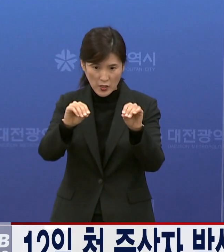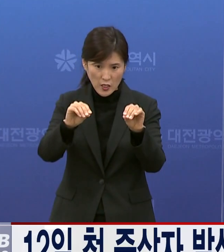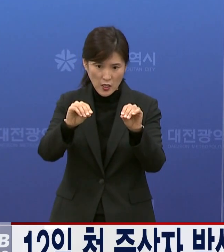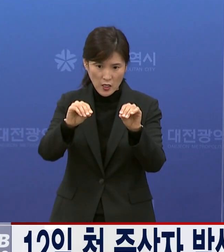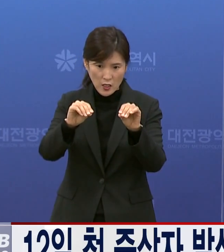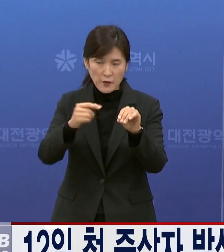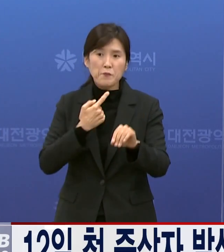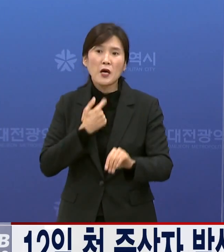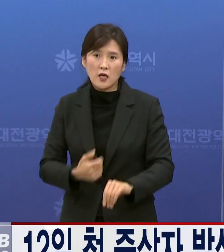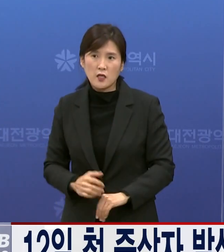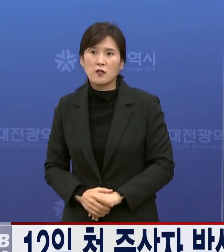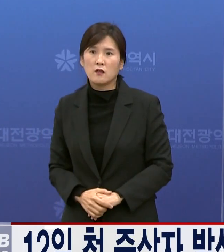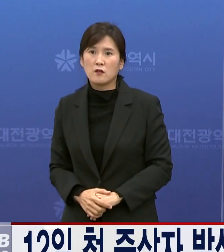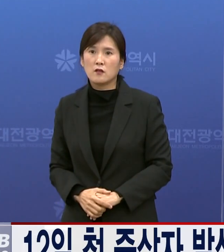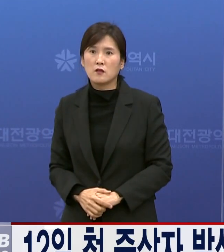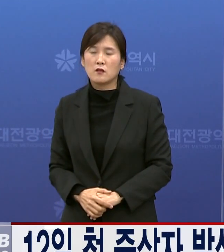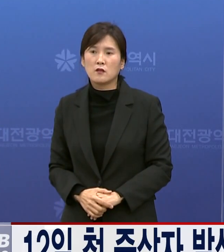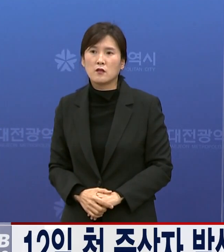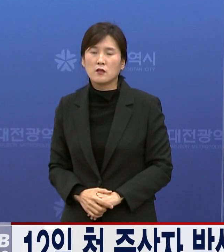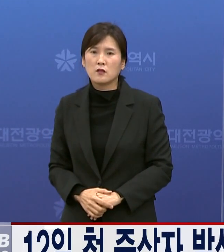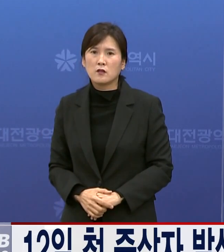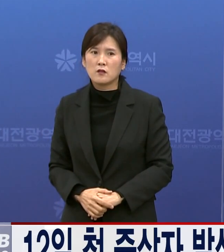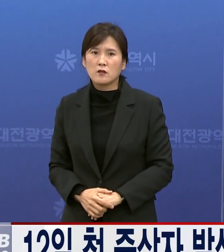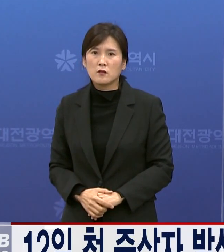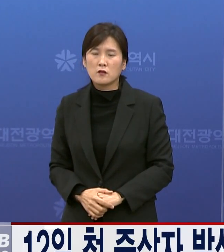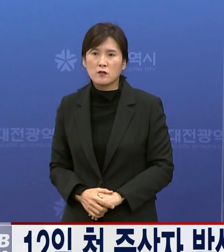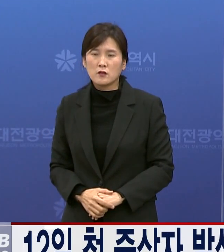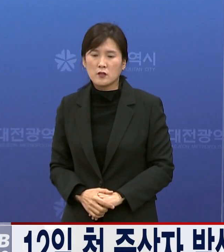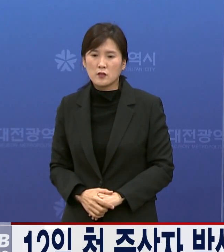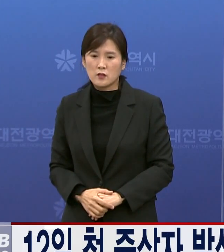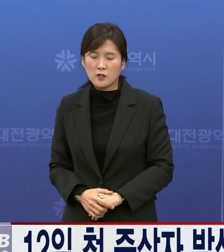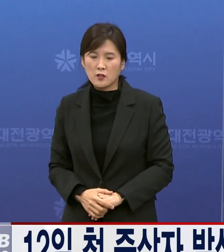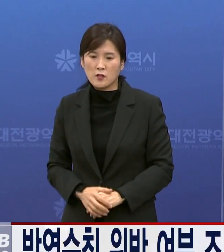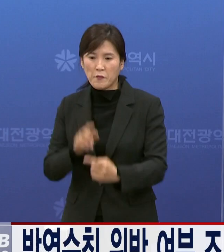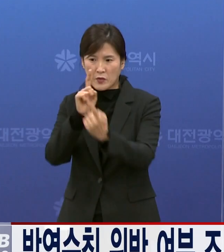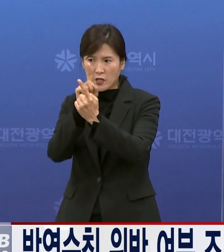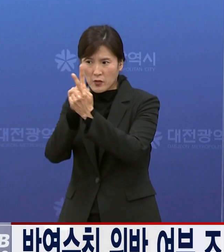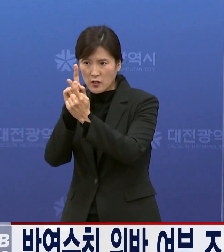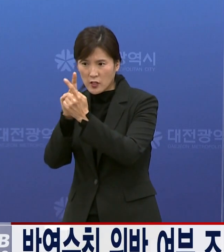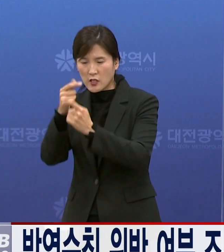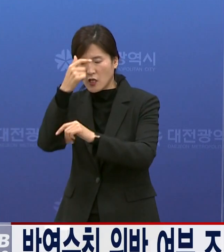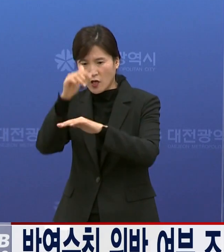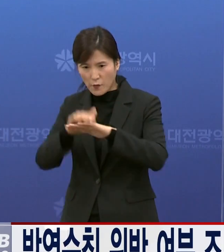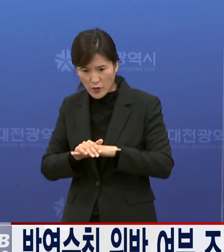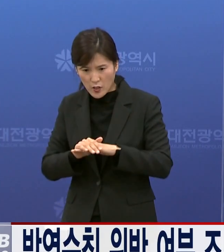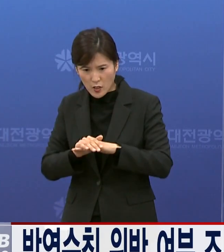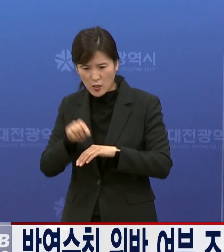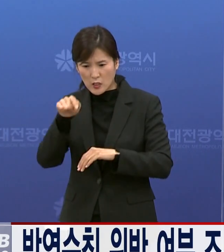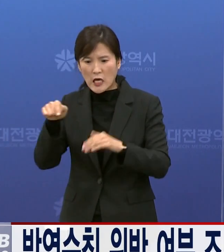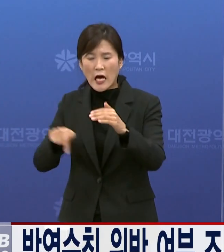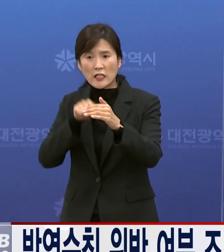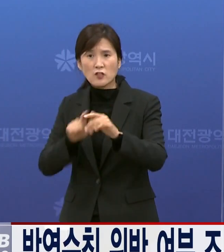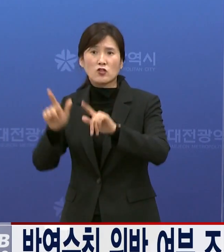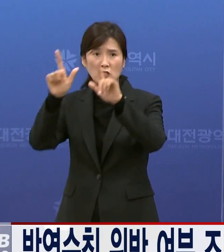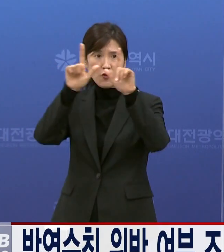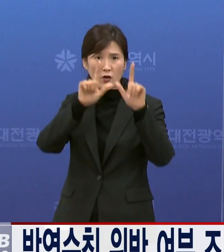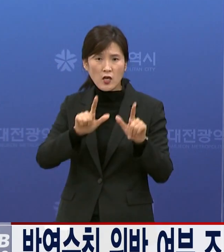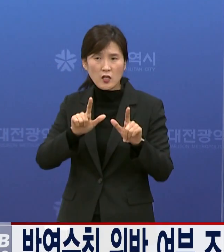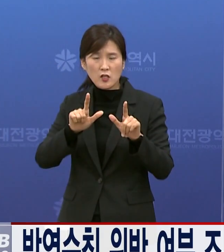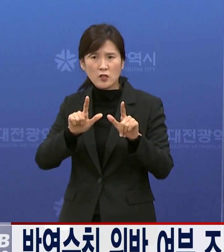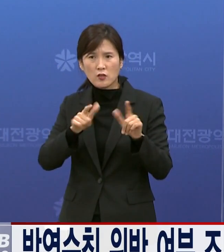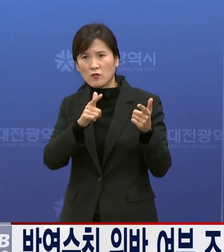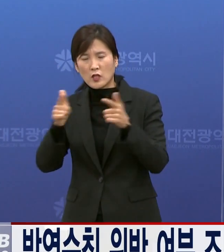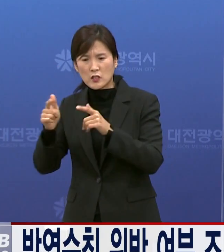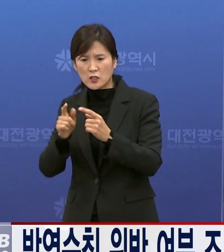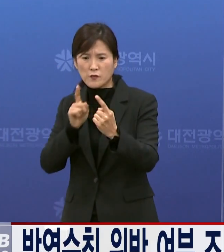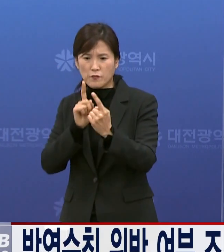바도 있습니다. 그러나 추가적으로 대면 예배, 시설 사용 등 여러 측면에서